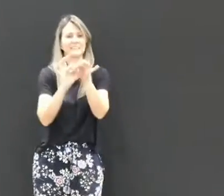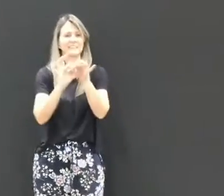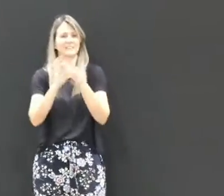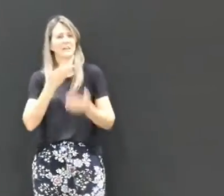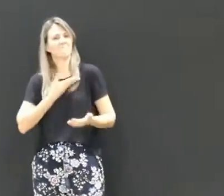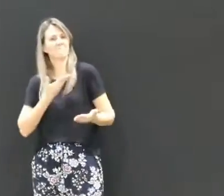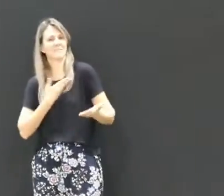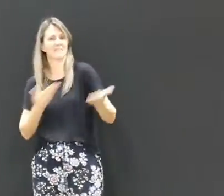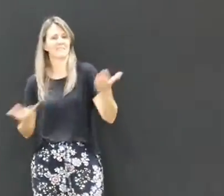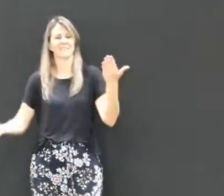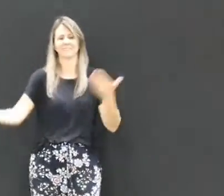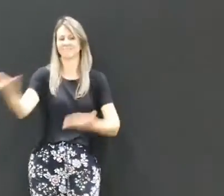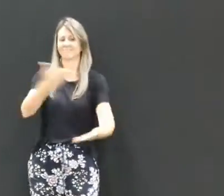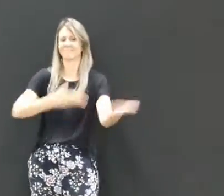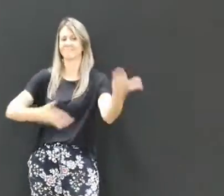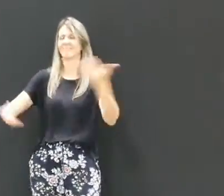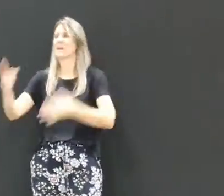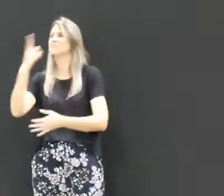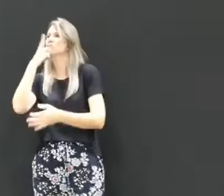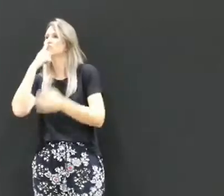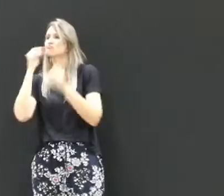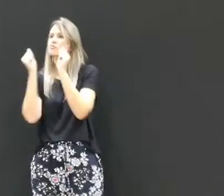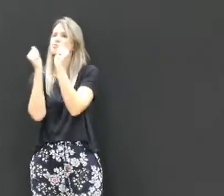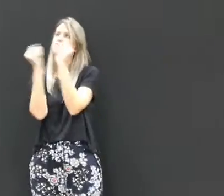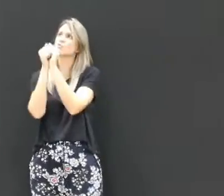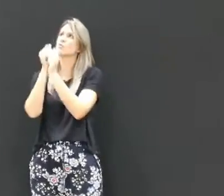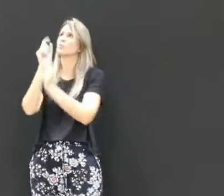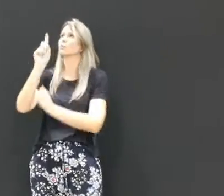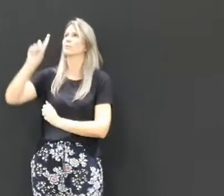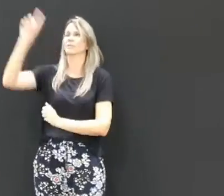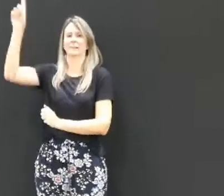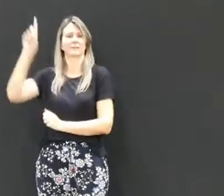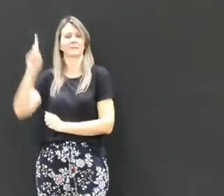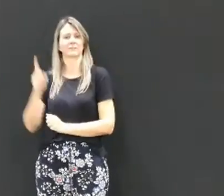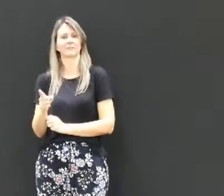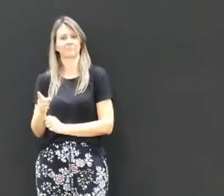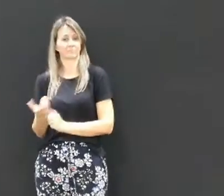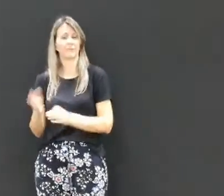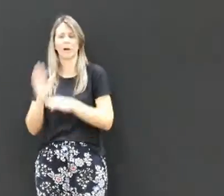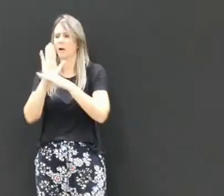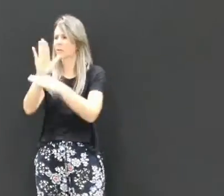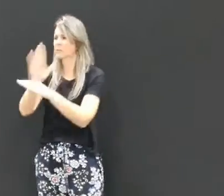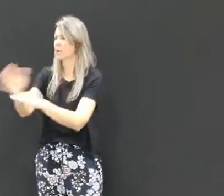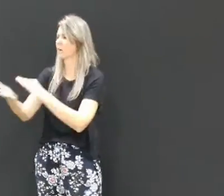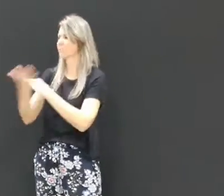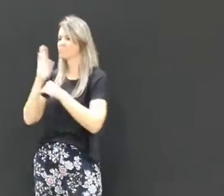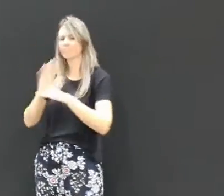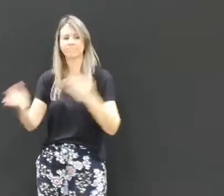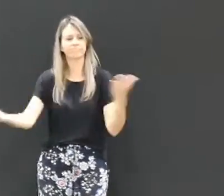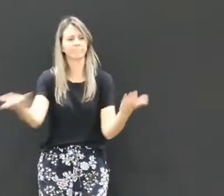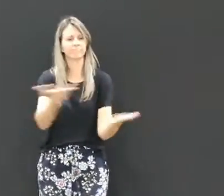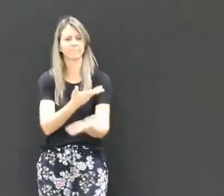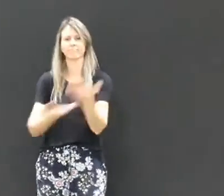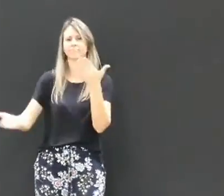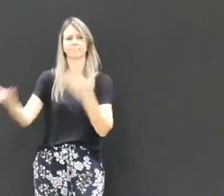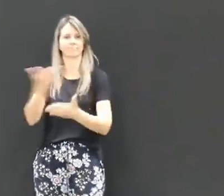a união, o companheirismo, a intimidade com Deus. Precisamos nos